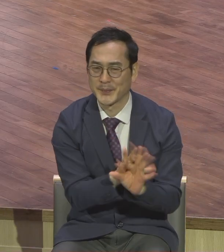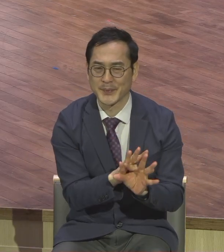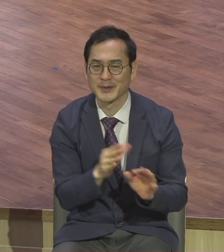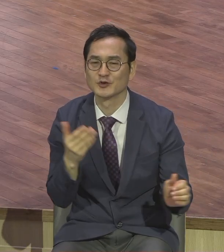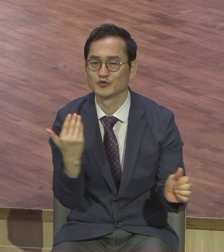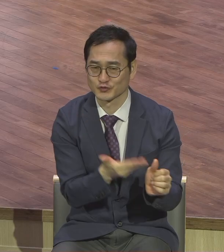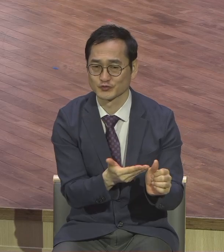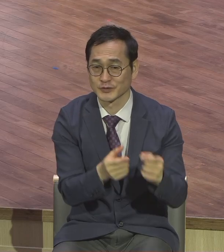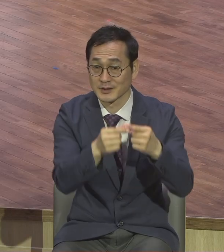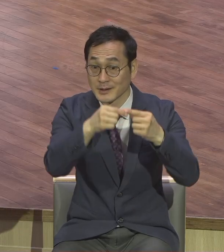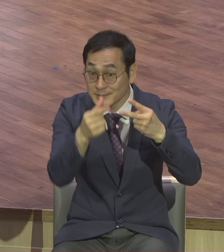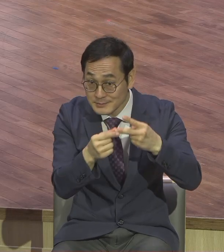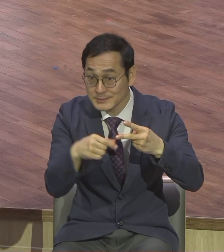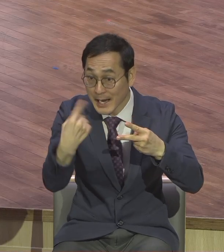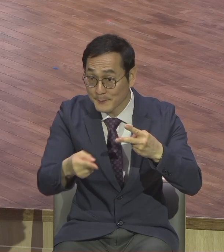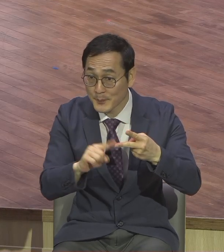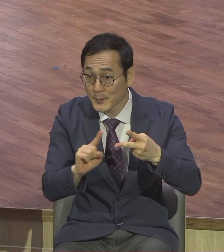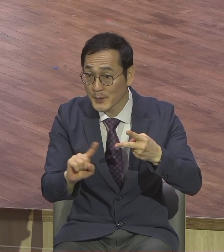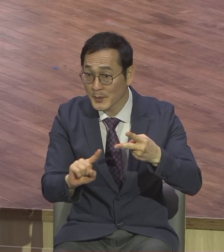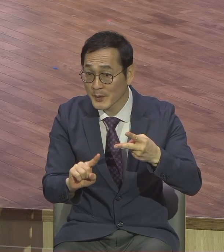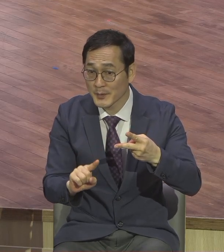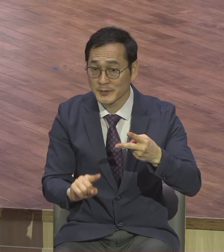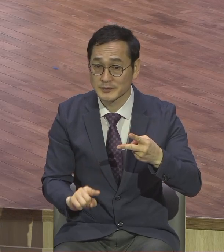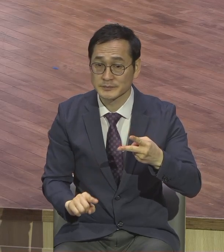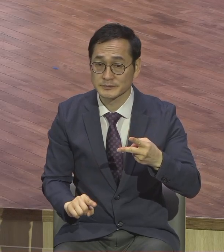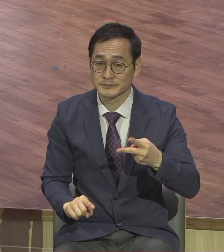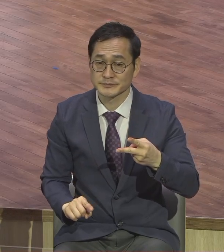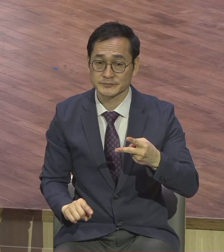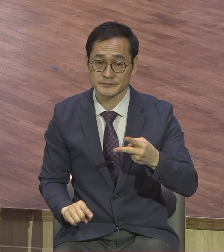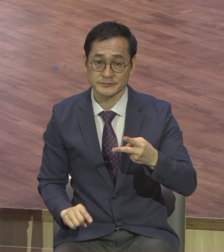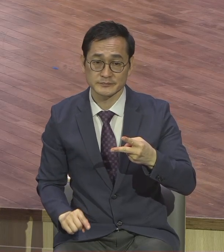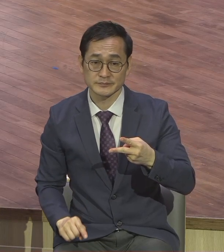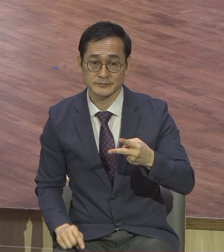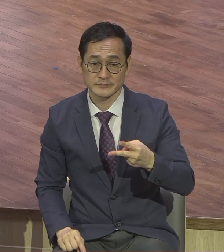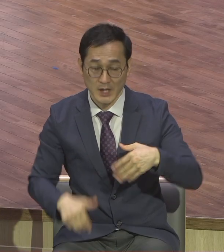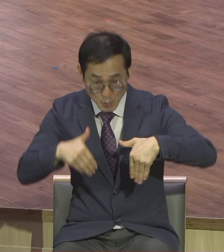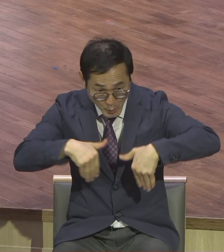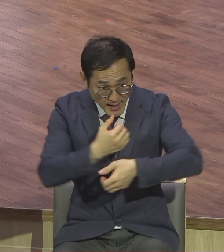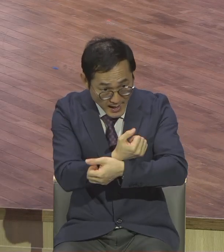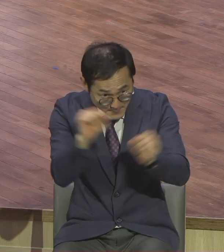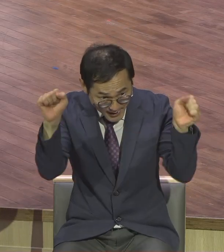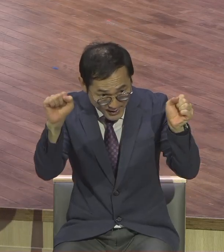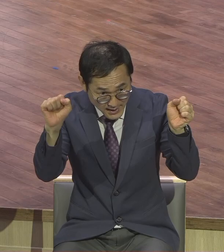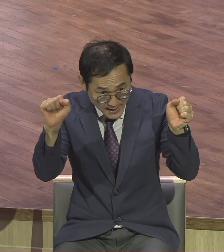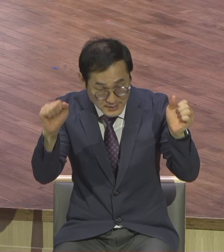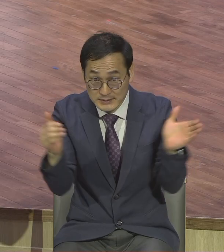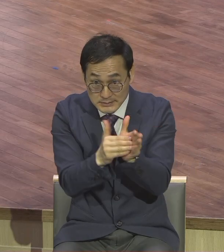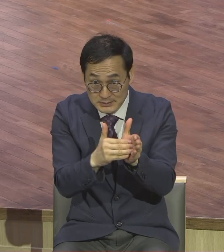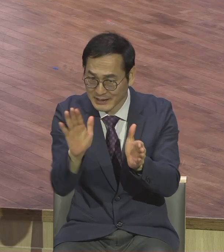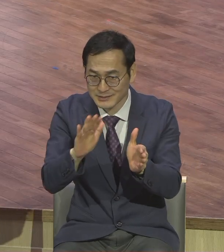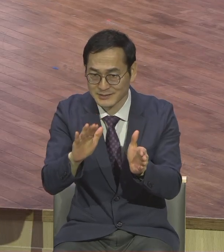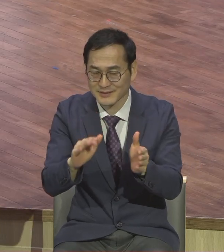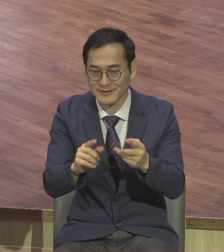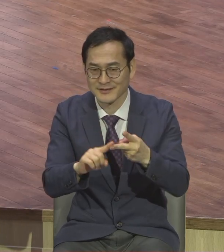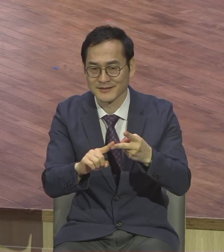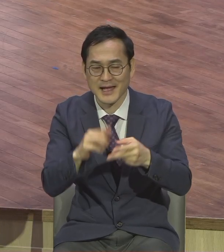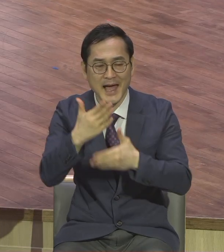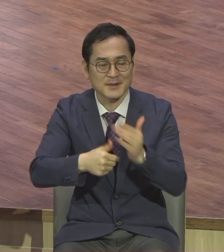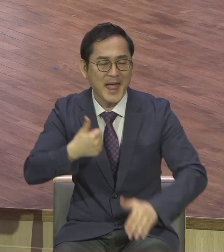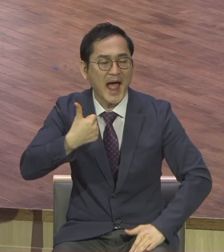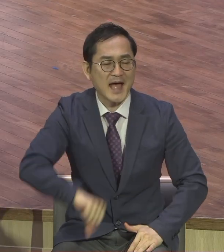걸음 더 나아가서 우리에게 뭐라고 말하냐, 노예에서 해방시키 줄 정도가 아니라